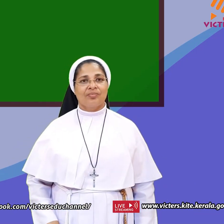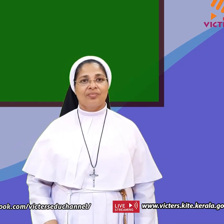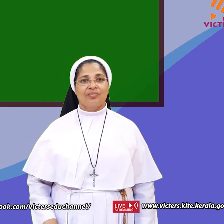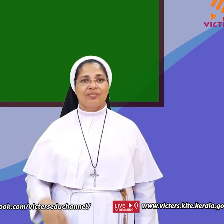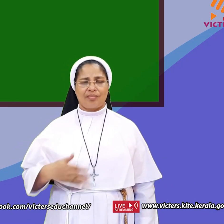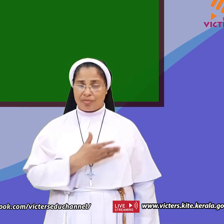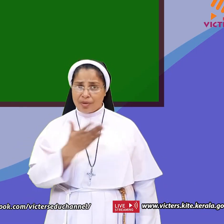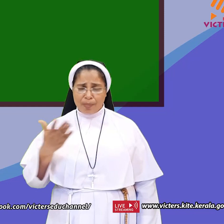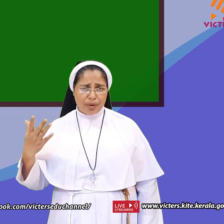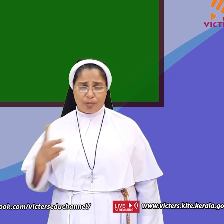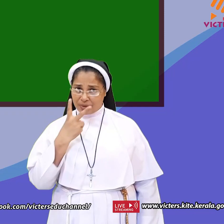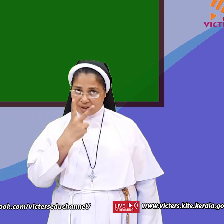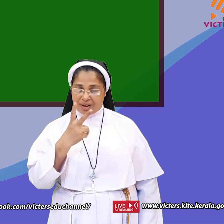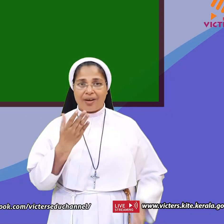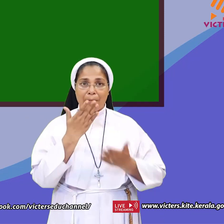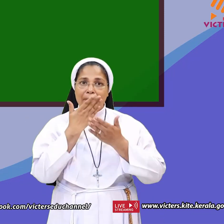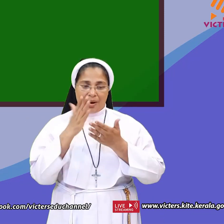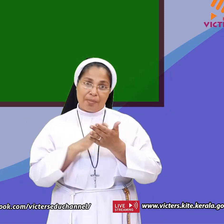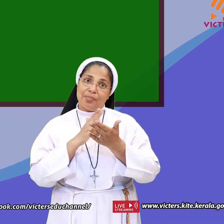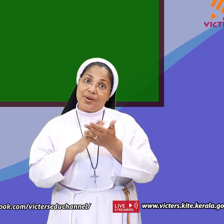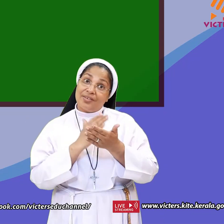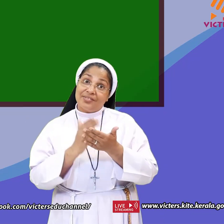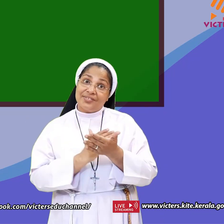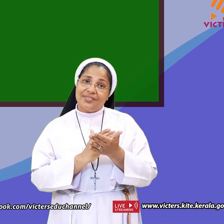നമ്മളിപ്പോൾ പരിചയപ്പെട്ട പാഠഭാഗങ്ങൾ